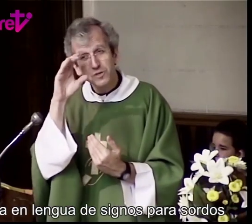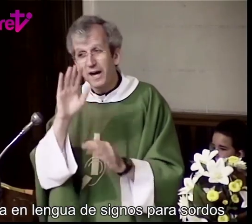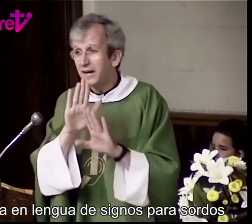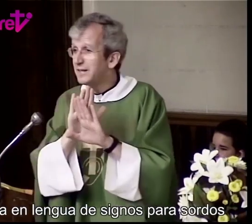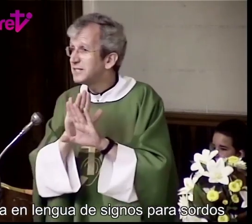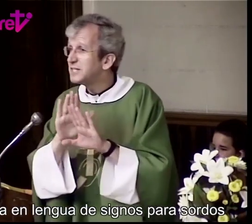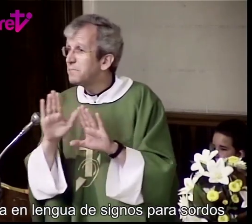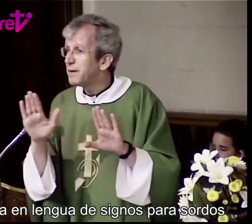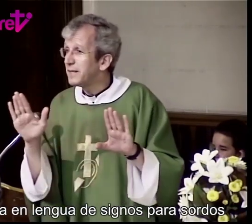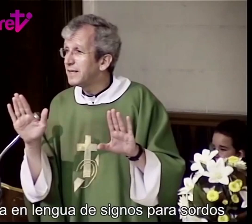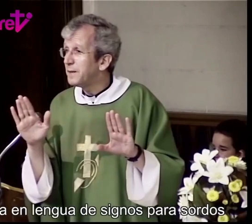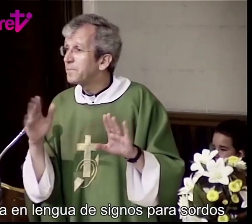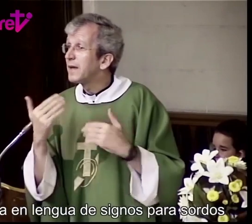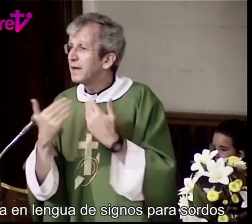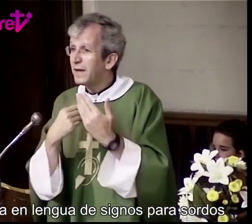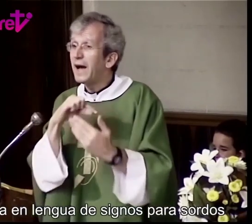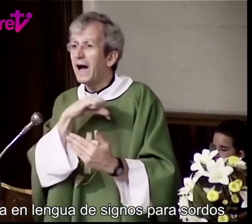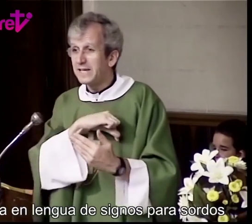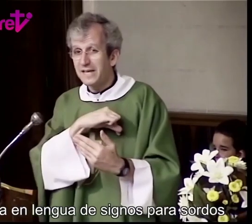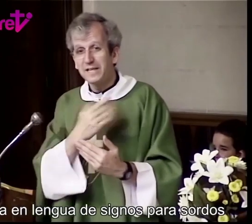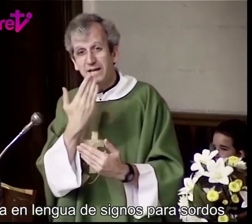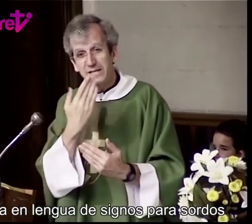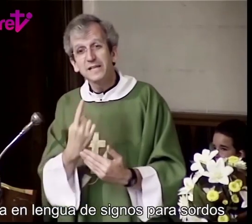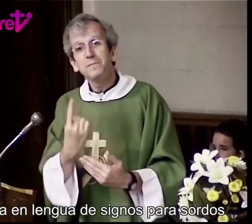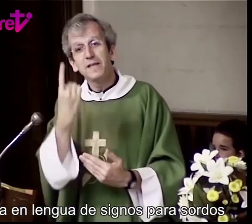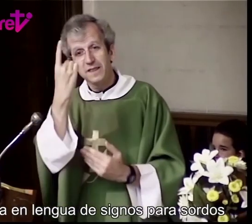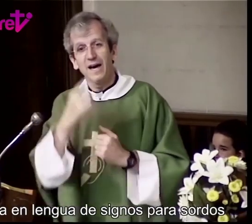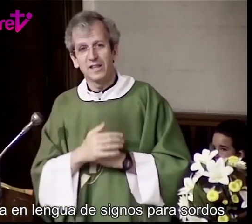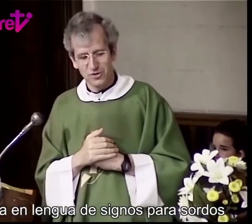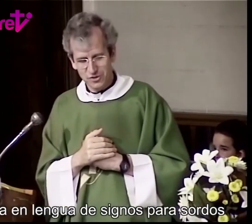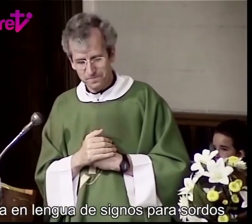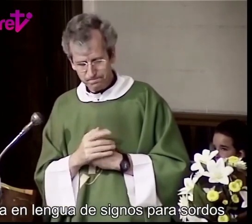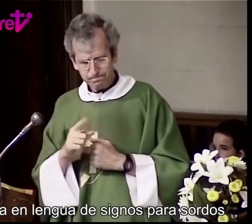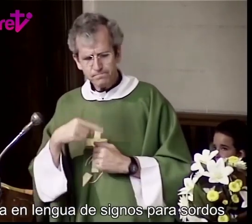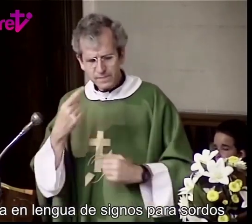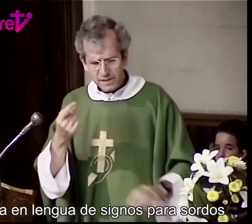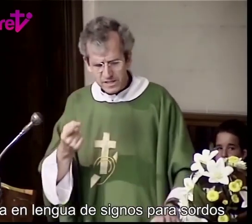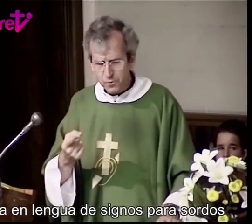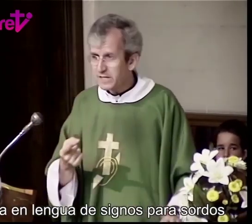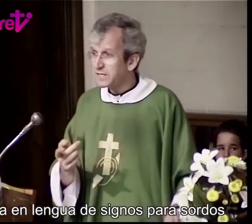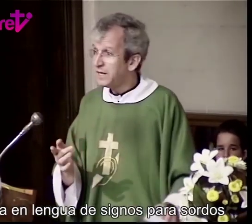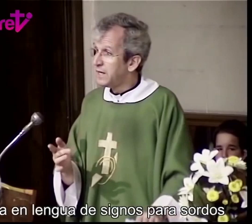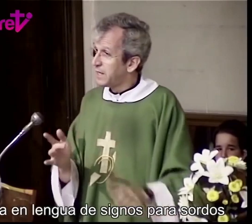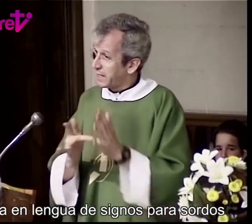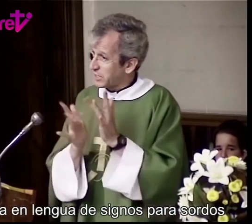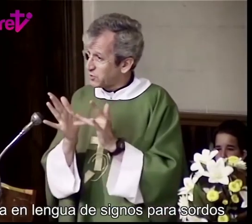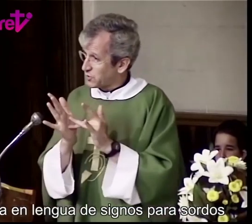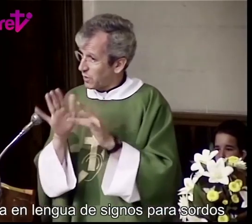escuchar simplemente en esa intimidad a Dios. Después, Jesús, cuando